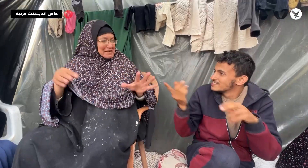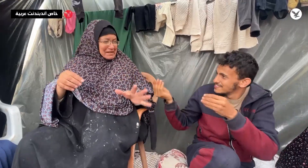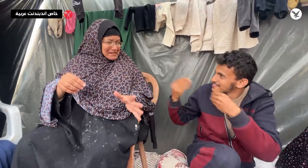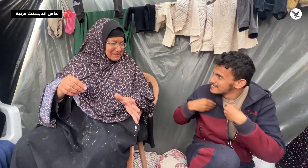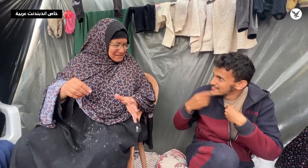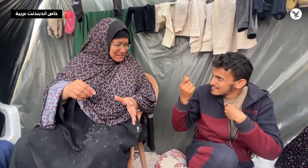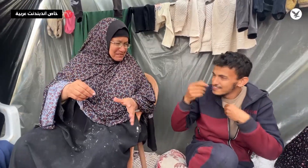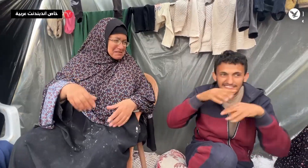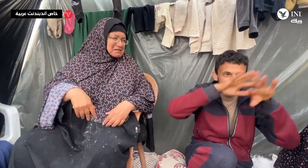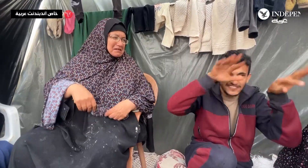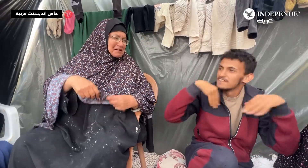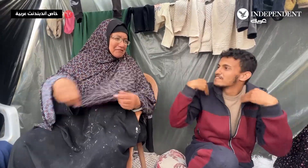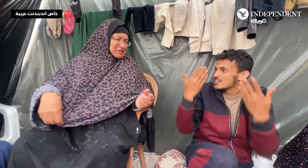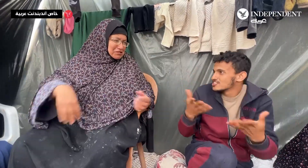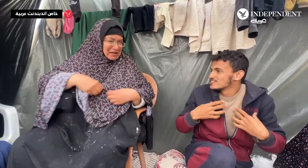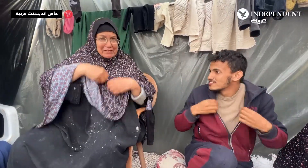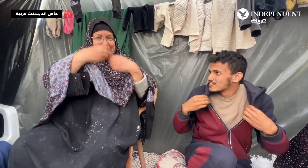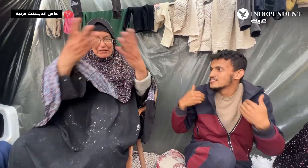لحالي. ها فيش حد يدينا